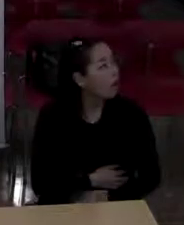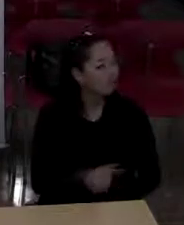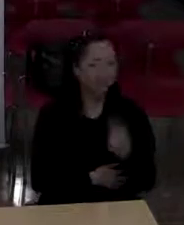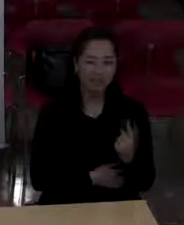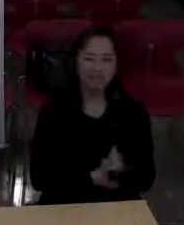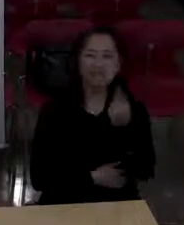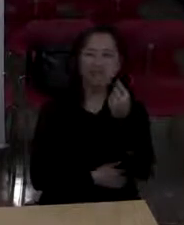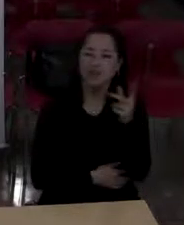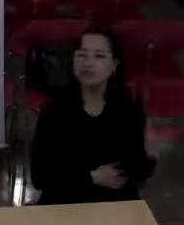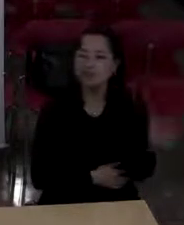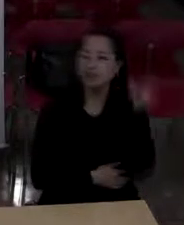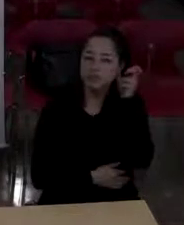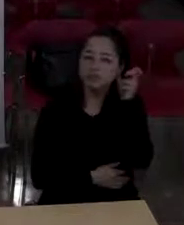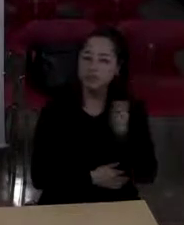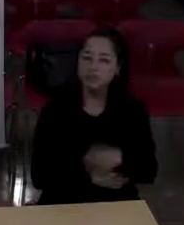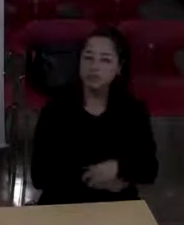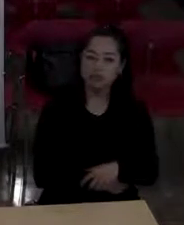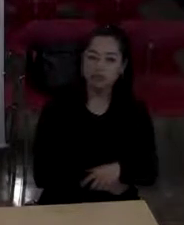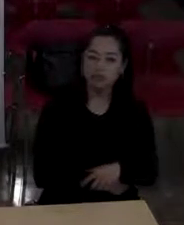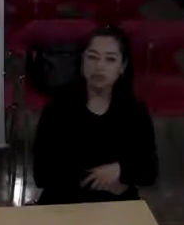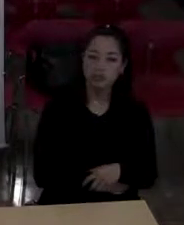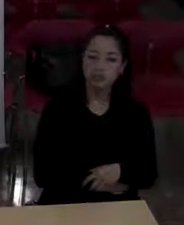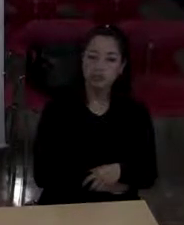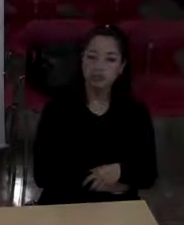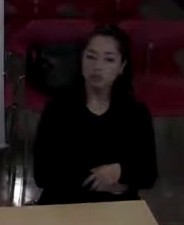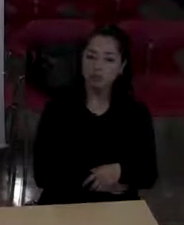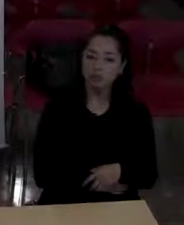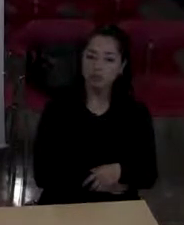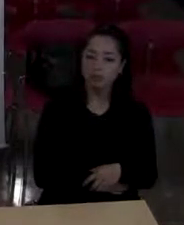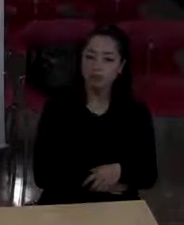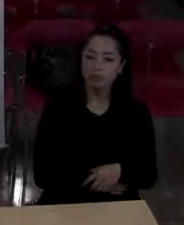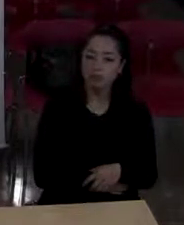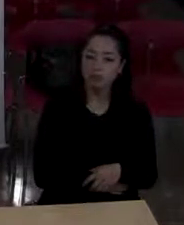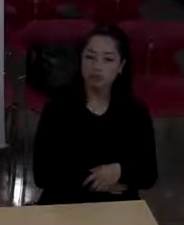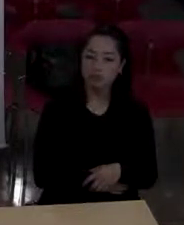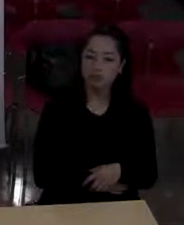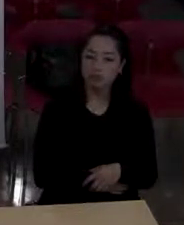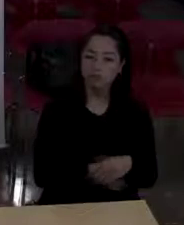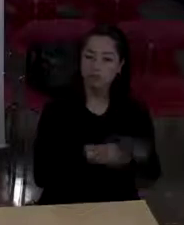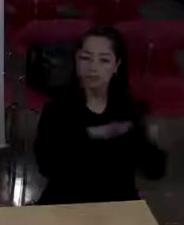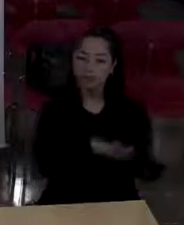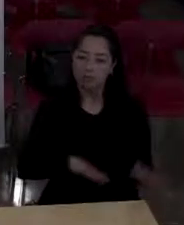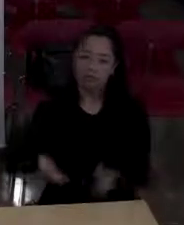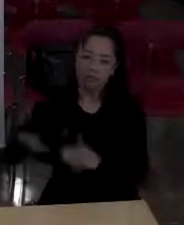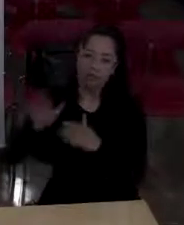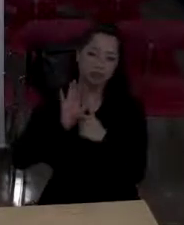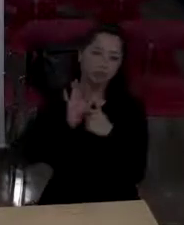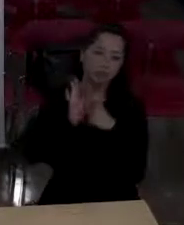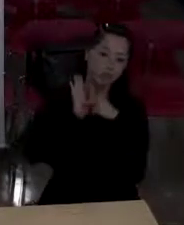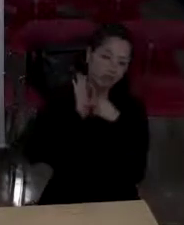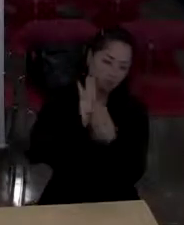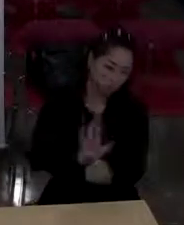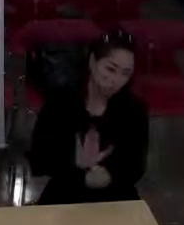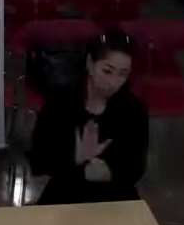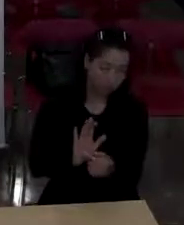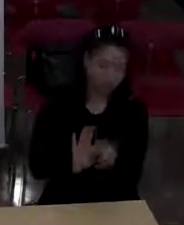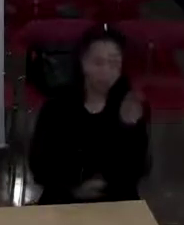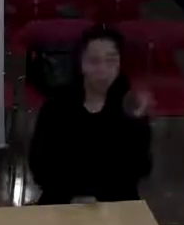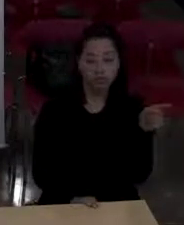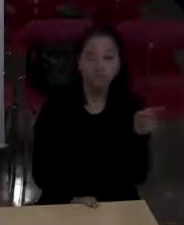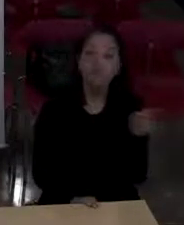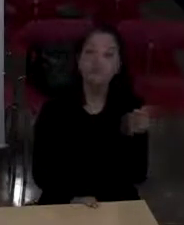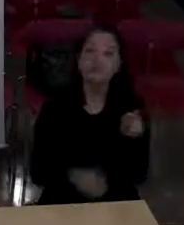Y el tercer video es un bebé también diagnosticado tempranamente y que